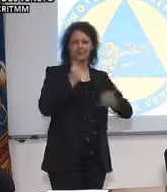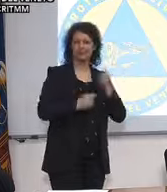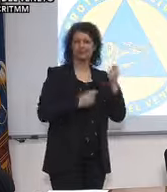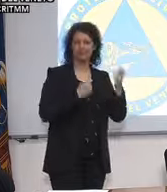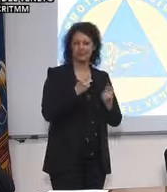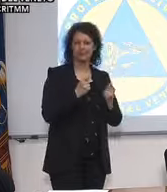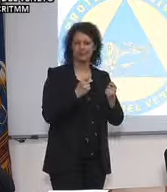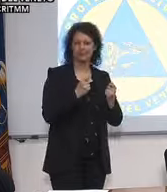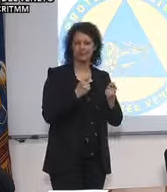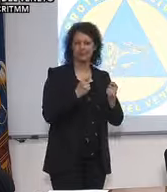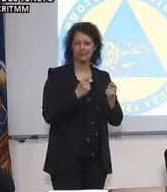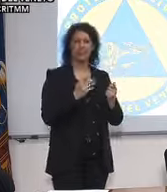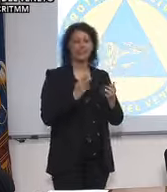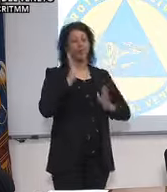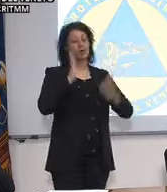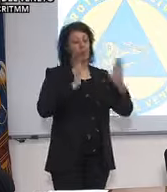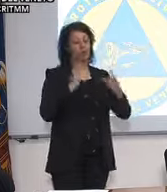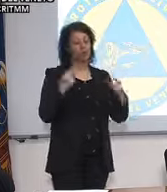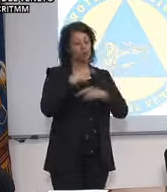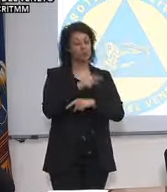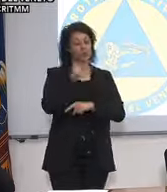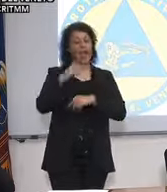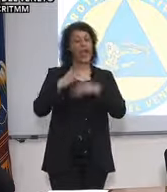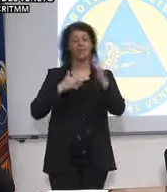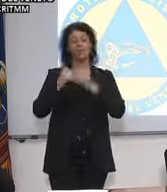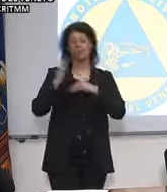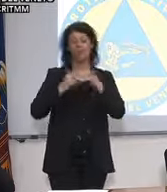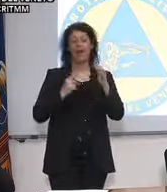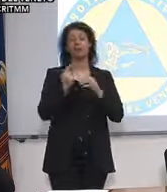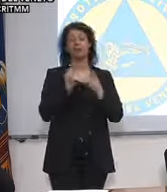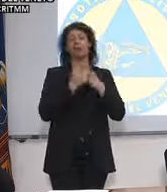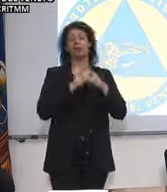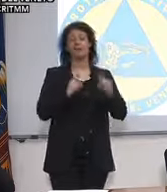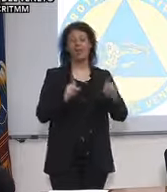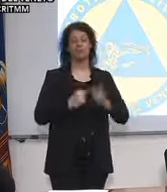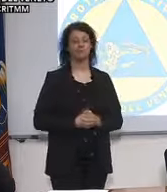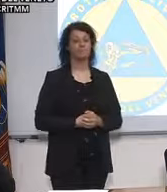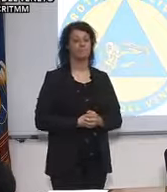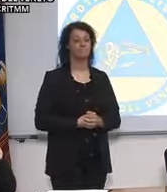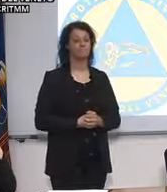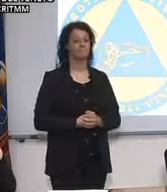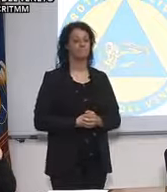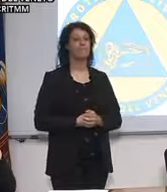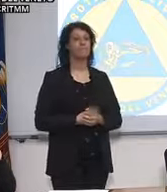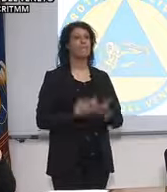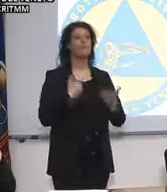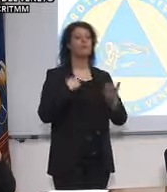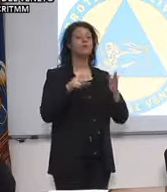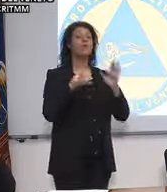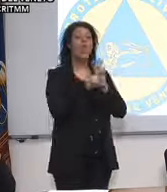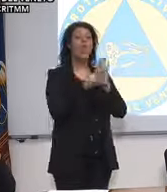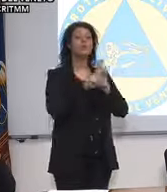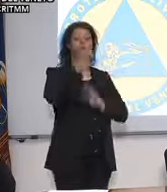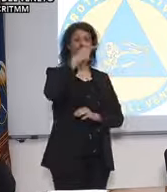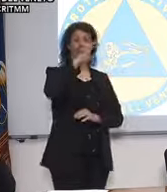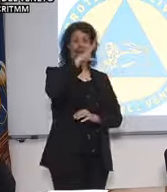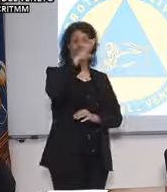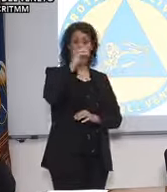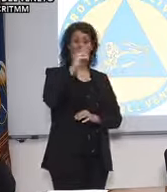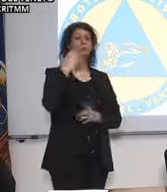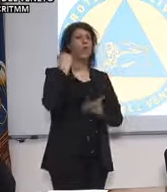sua opera, non vive della vendita del prodotto. Considerate che c'è un codice Ateco autorizzato già dal 18 di aprile, che è quello